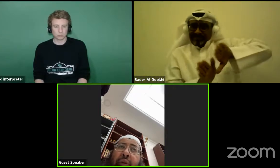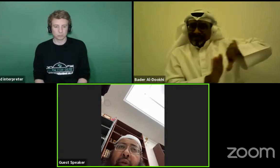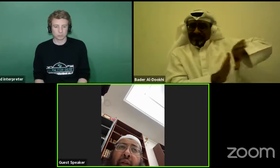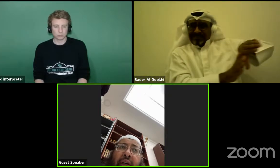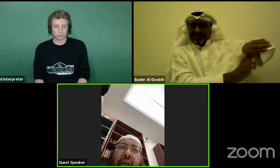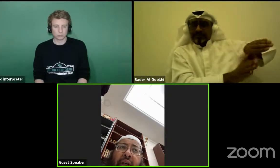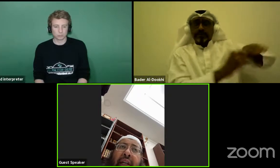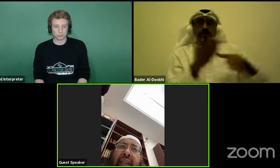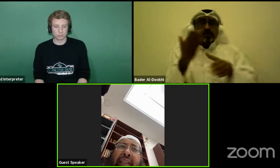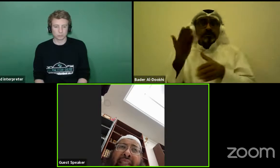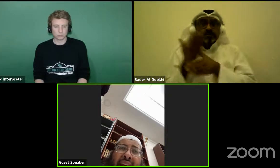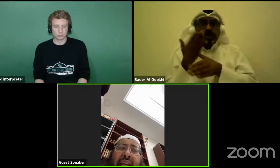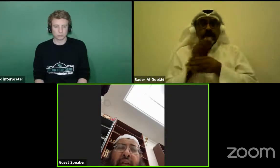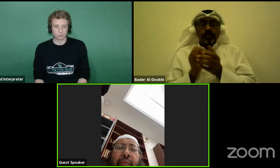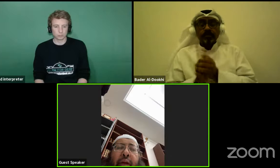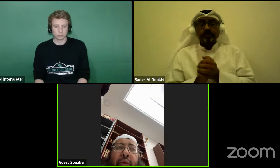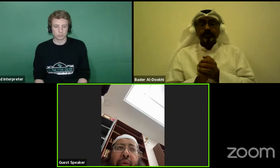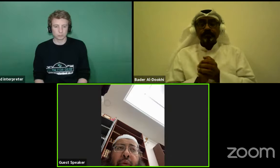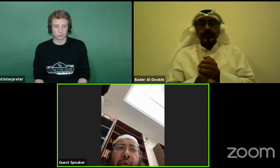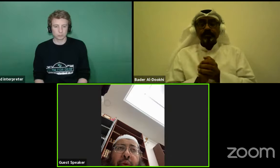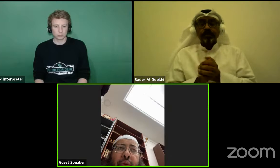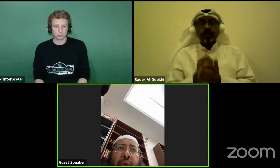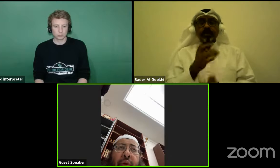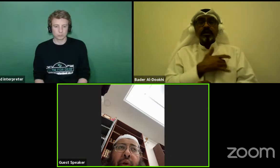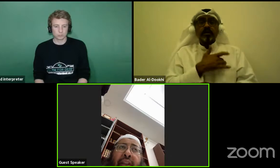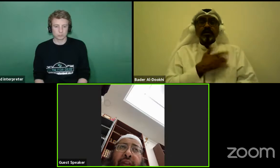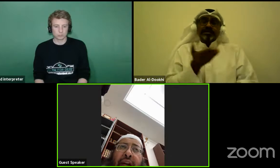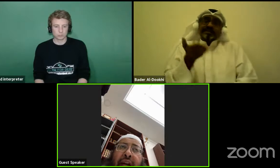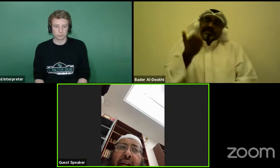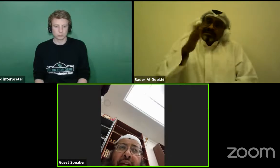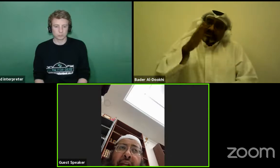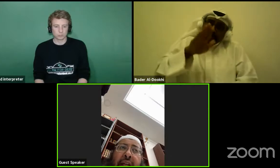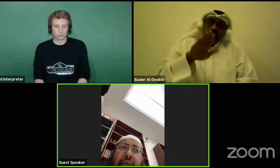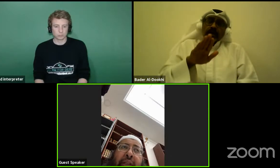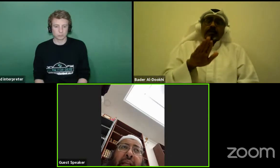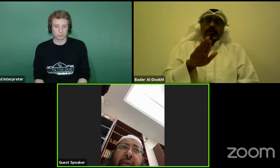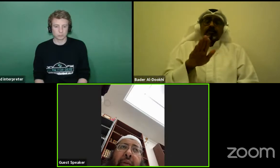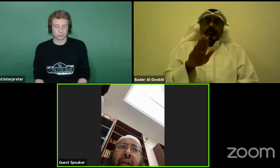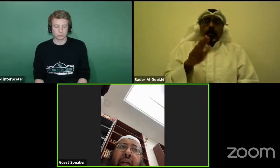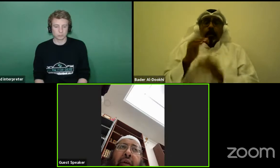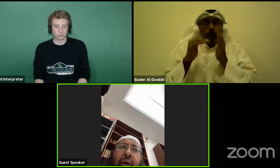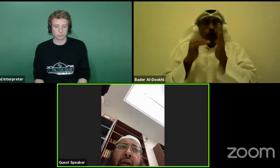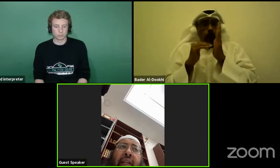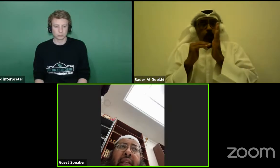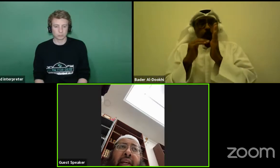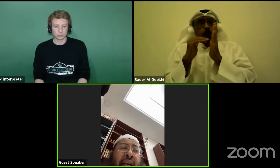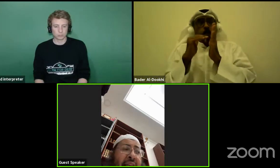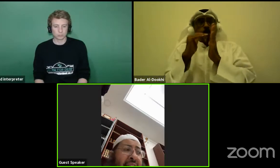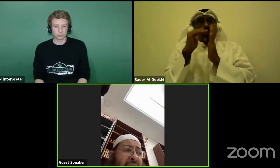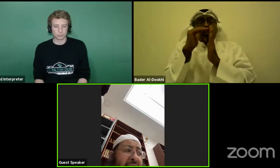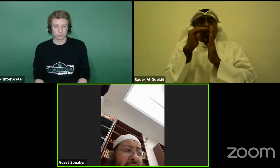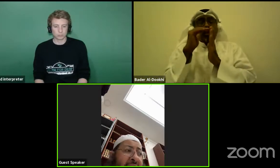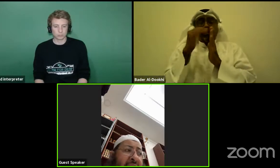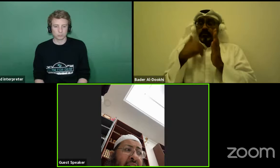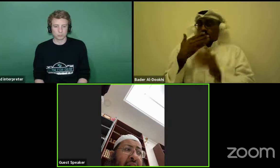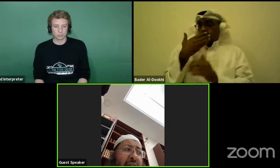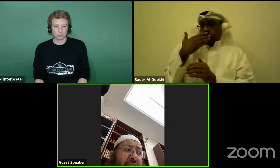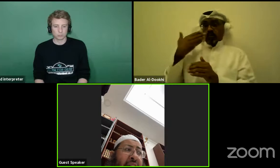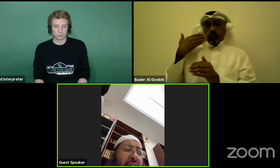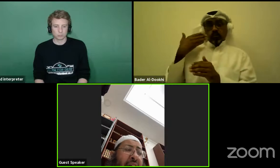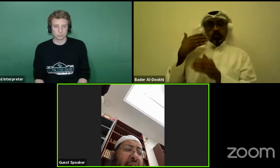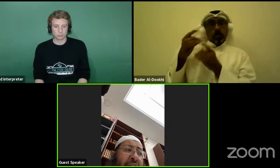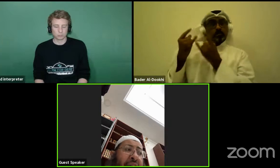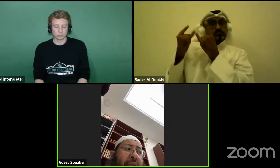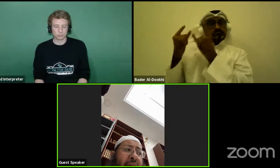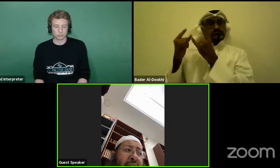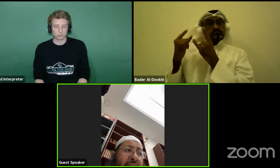لأنه قد زاد إيمانه وارتفع بسبب أنه أدى هذه